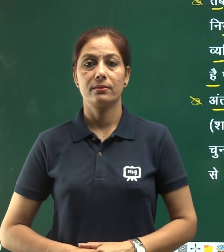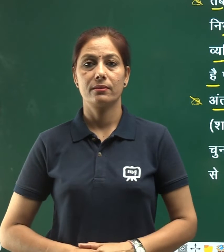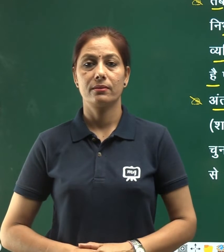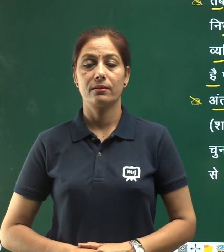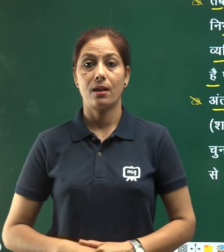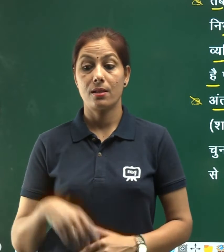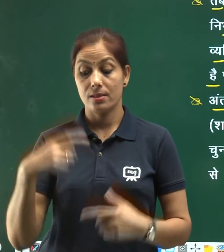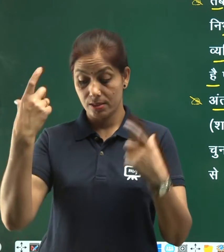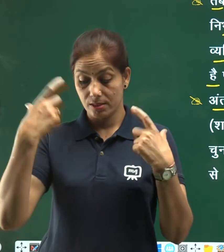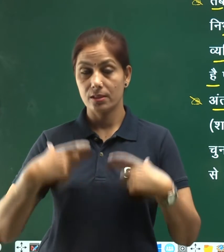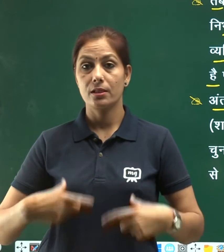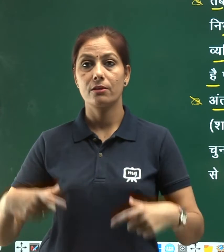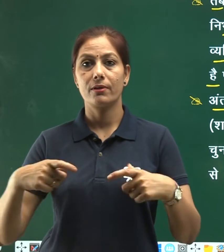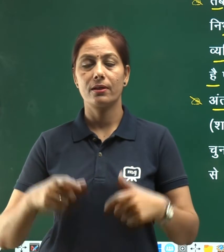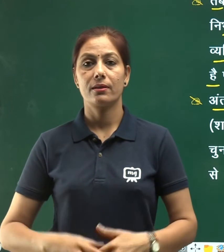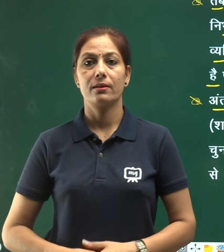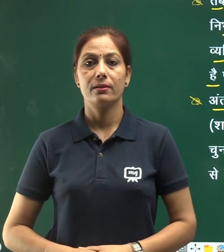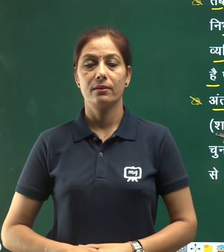डील डोल शरीर वाले